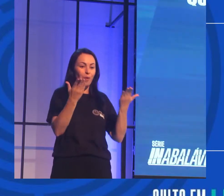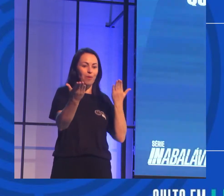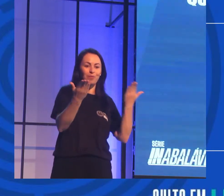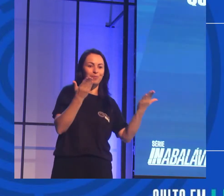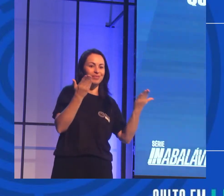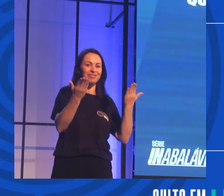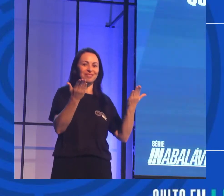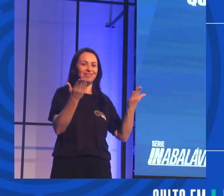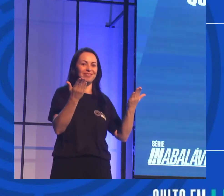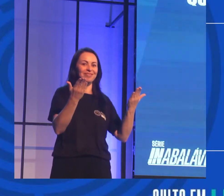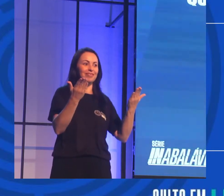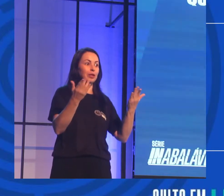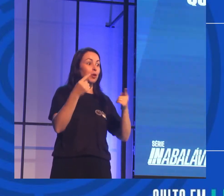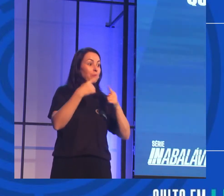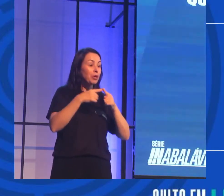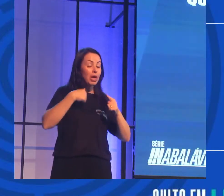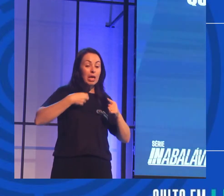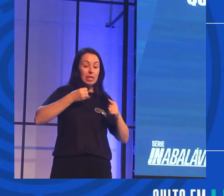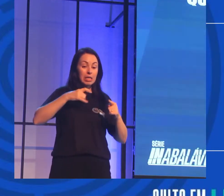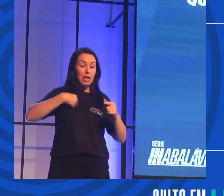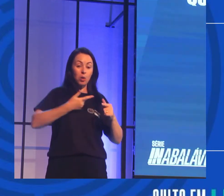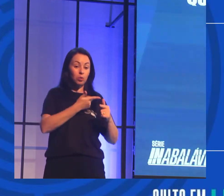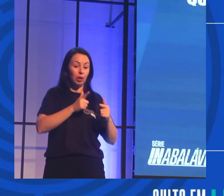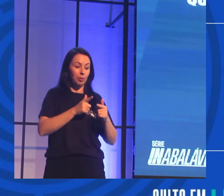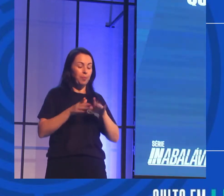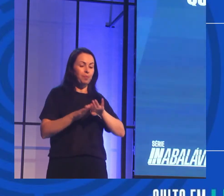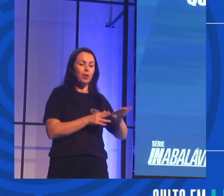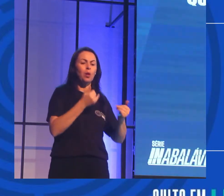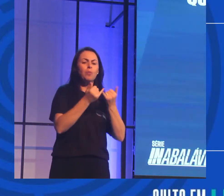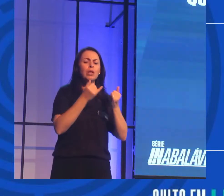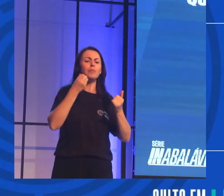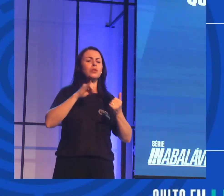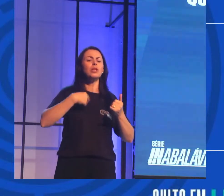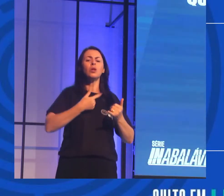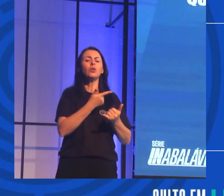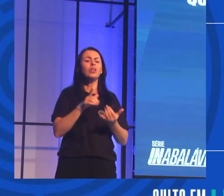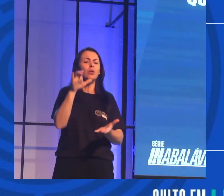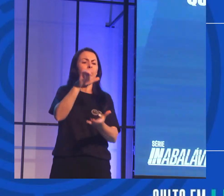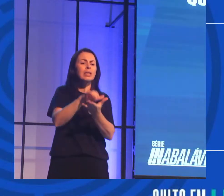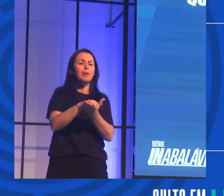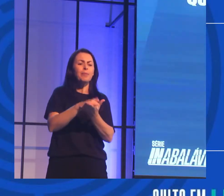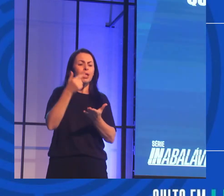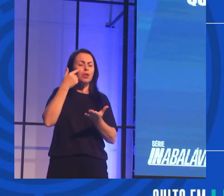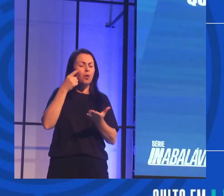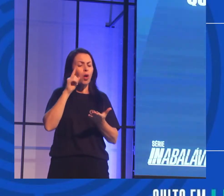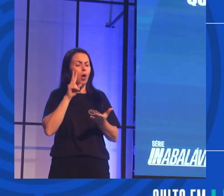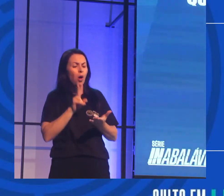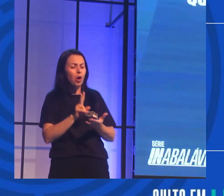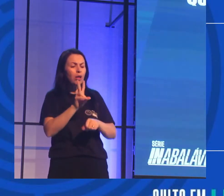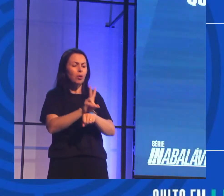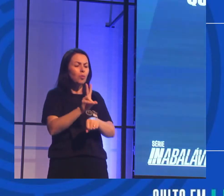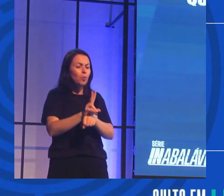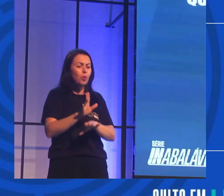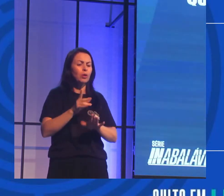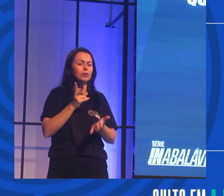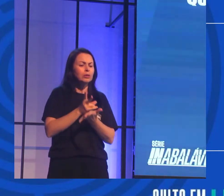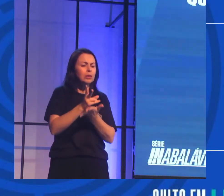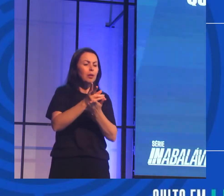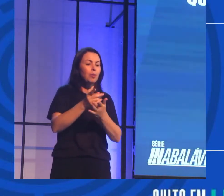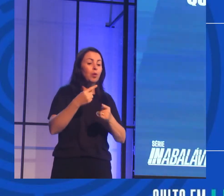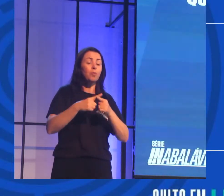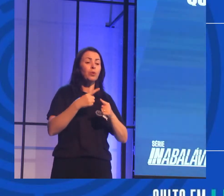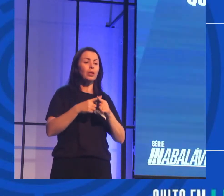não priorizar o seu casamento. E você de fato apenas, razoavelmente, às vezes você tiver encontros com o seu